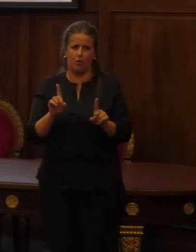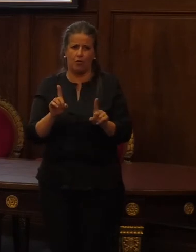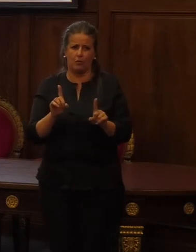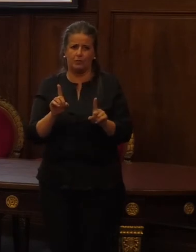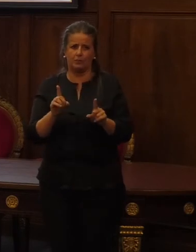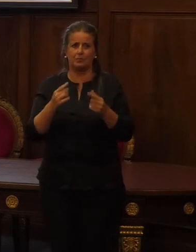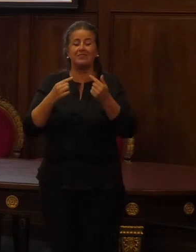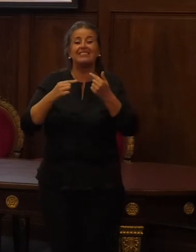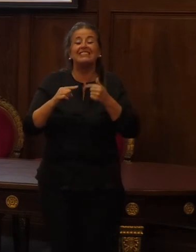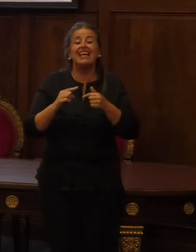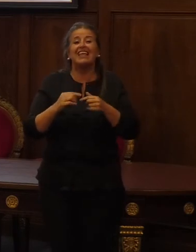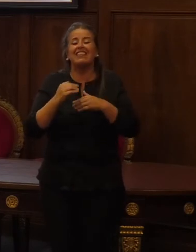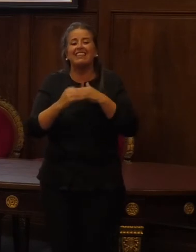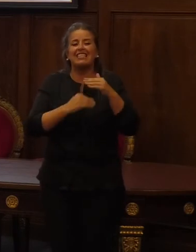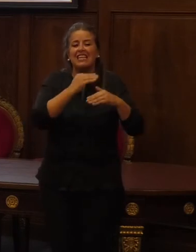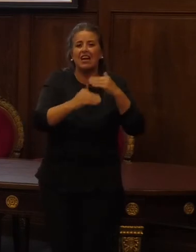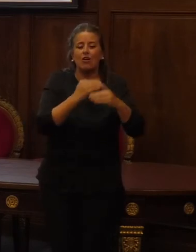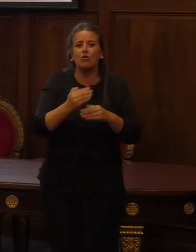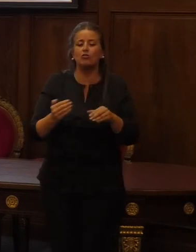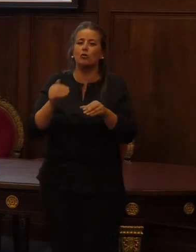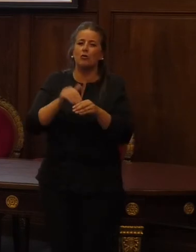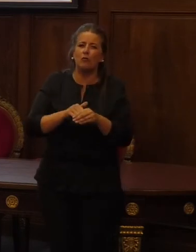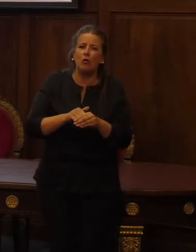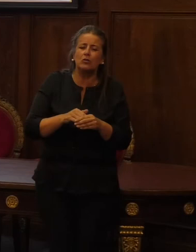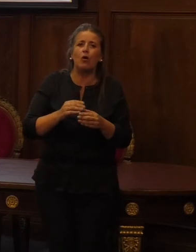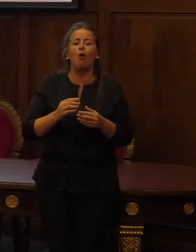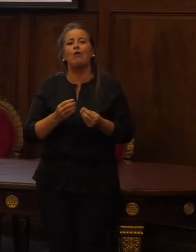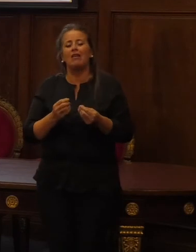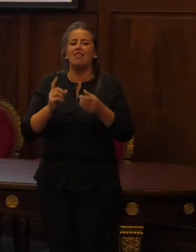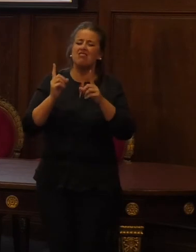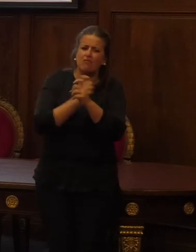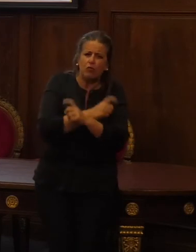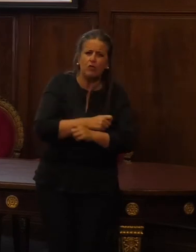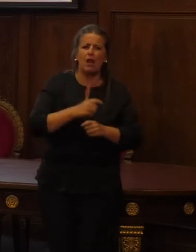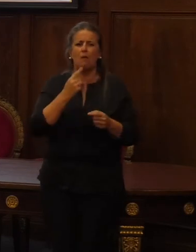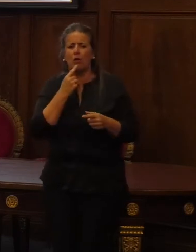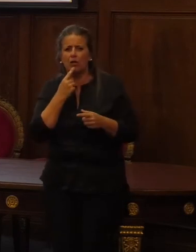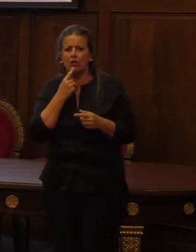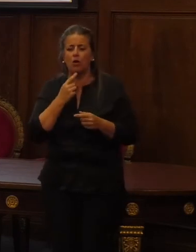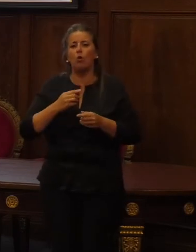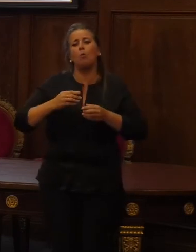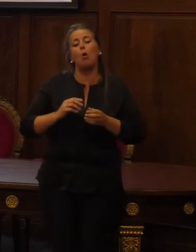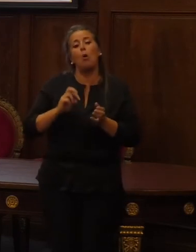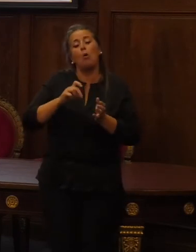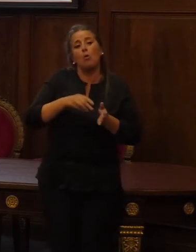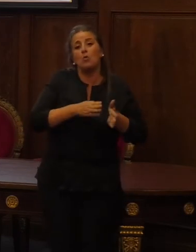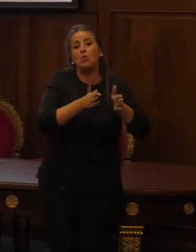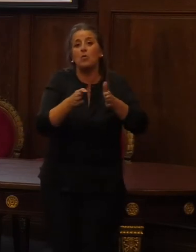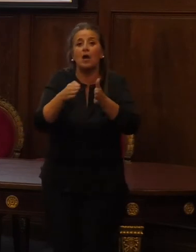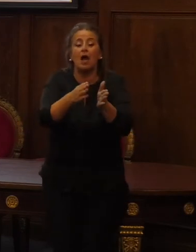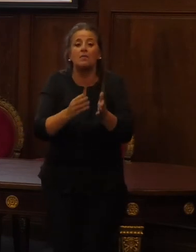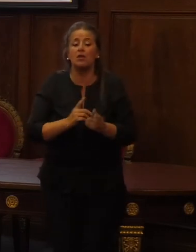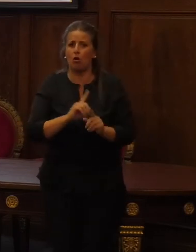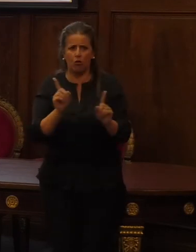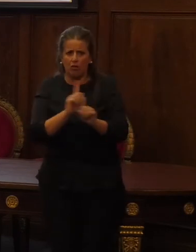académico, del voto y de las dificultades políticas marcaron el camino de un instituto. Todo esto no